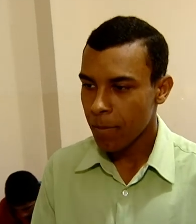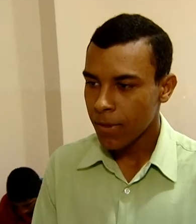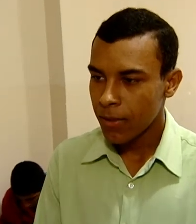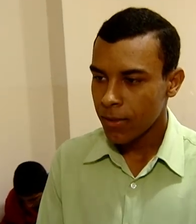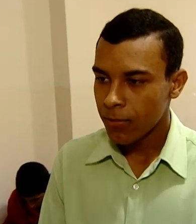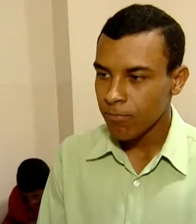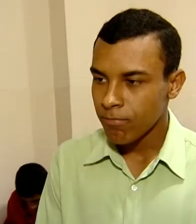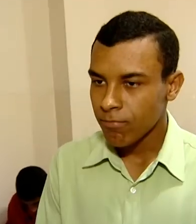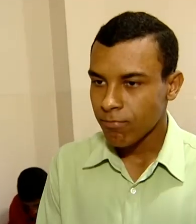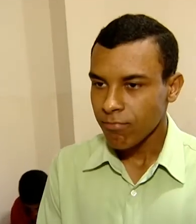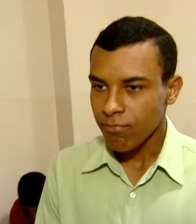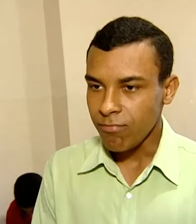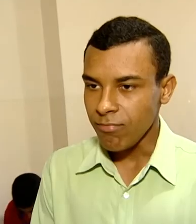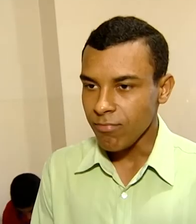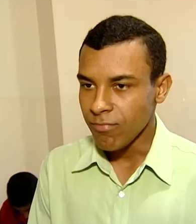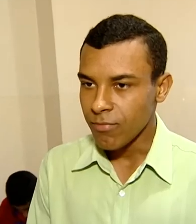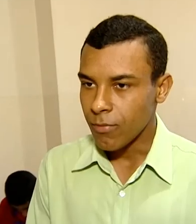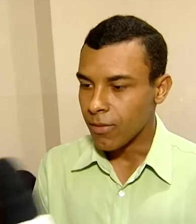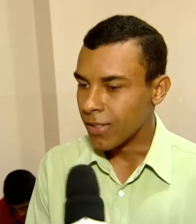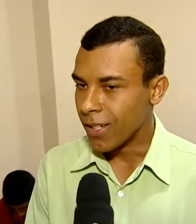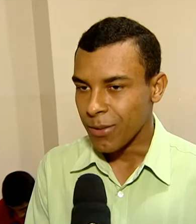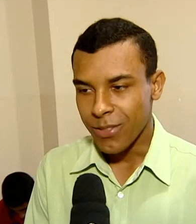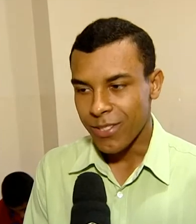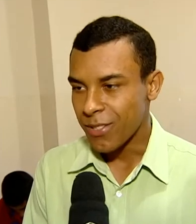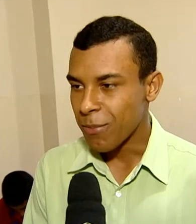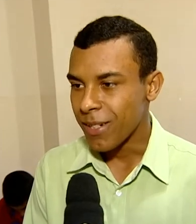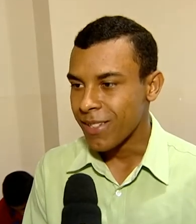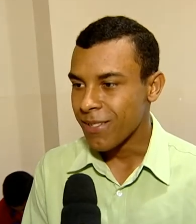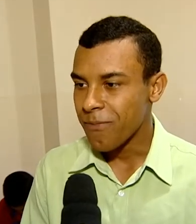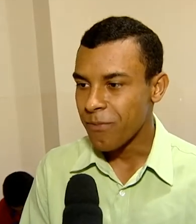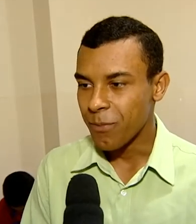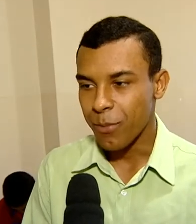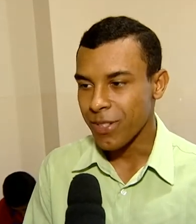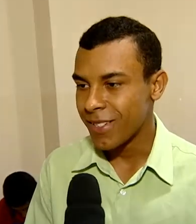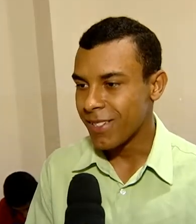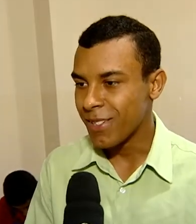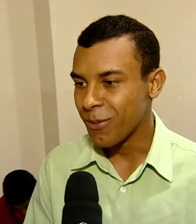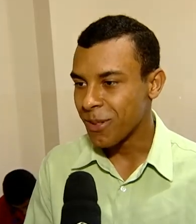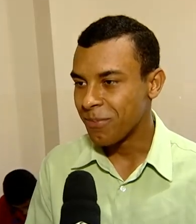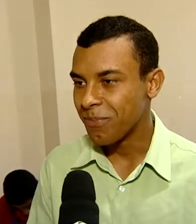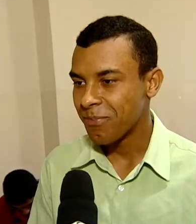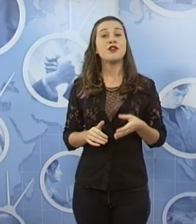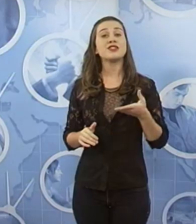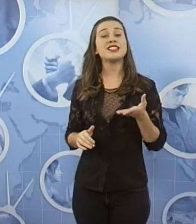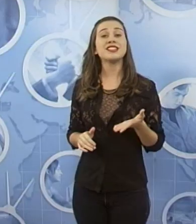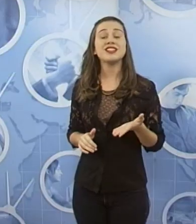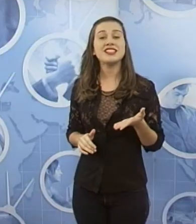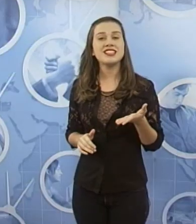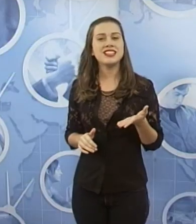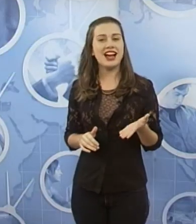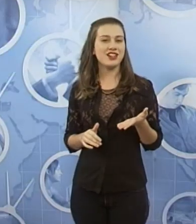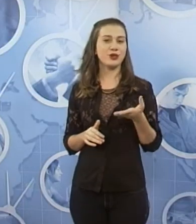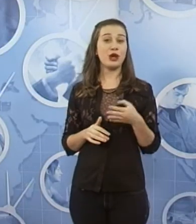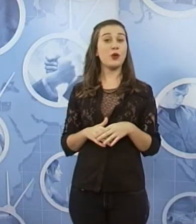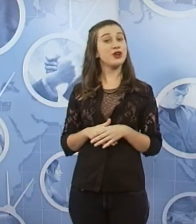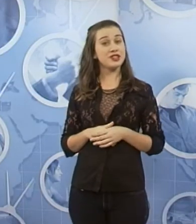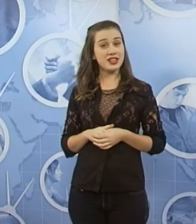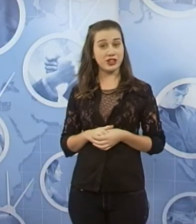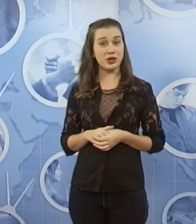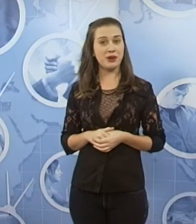cursando um outro curso, desistir nunca? Não, desistir jamais, né? Não pode desistir nunca. Você sente necessidade ou tem a curiosidade de aprender